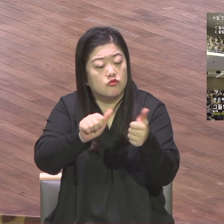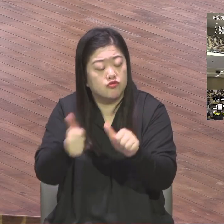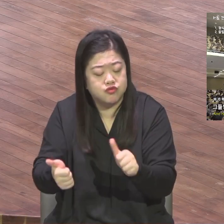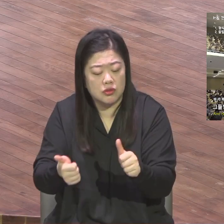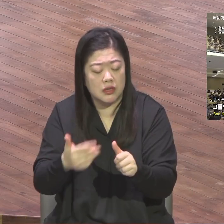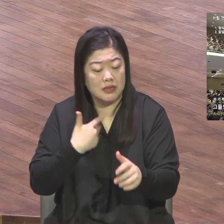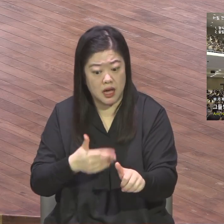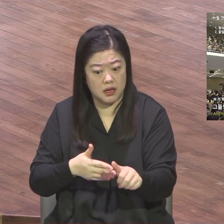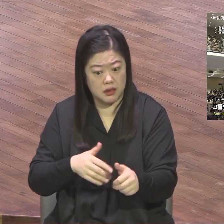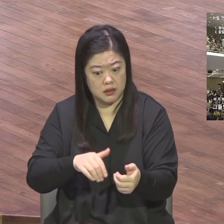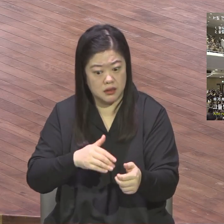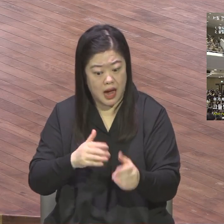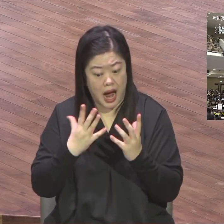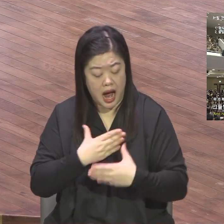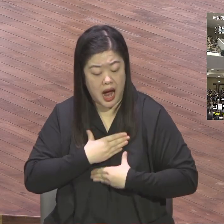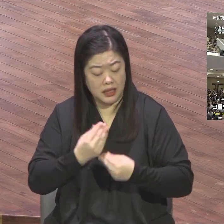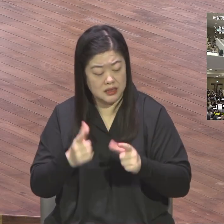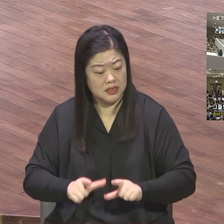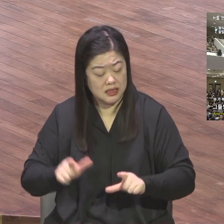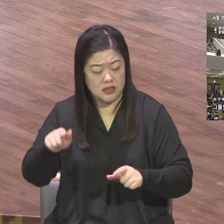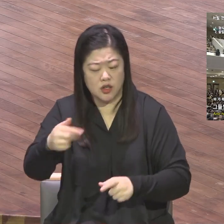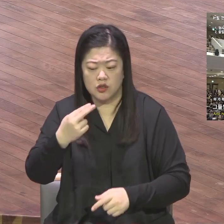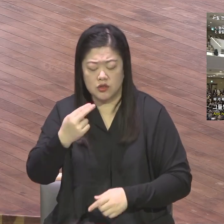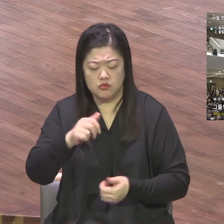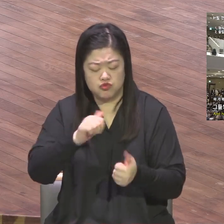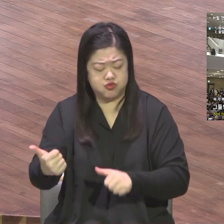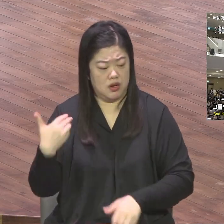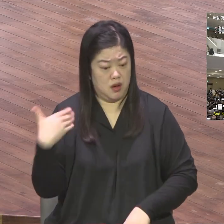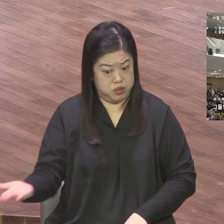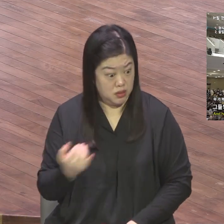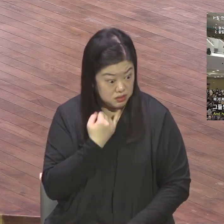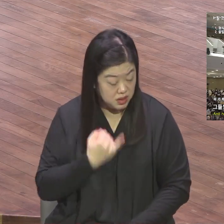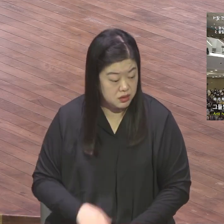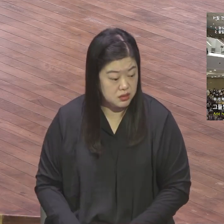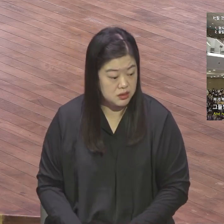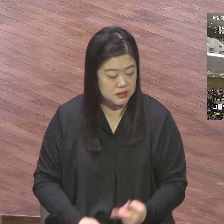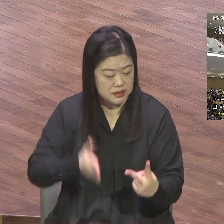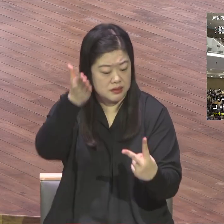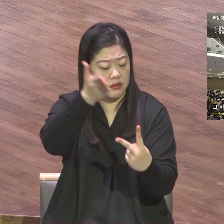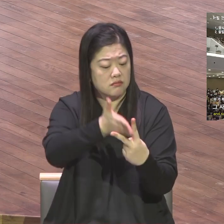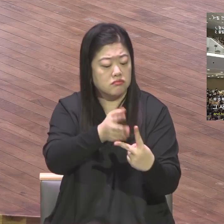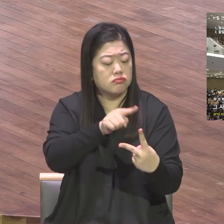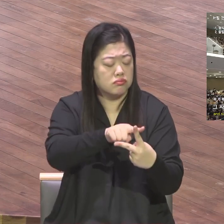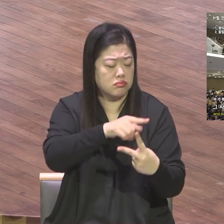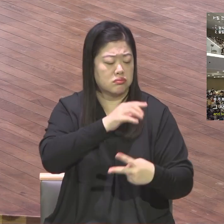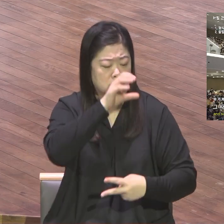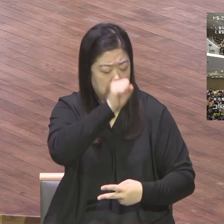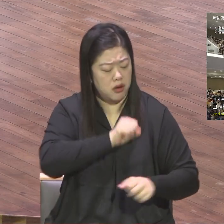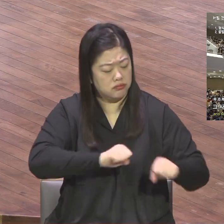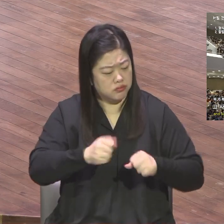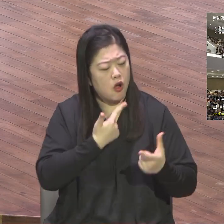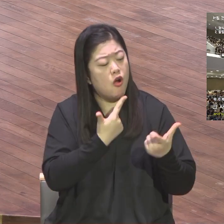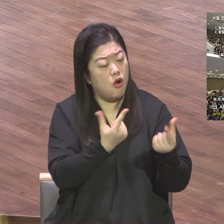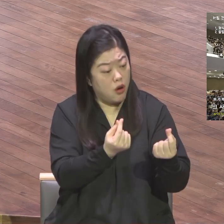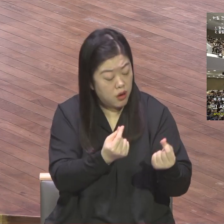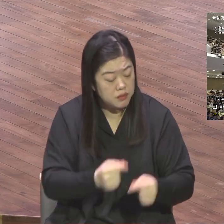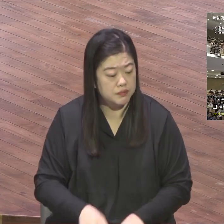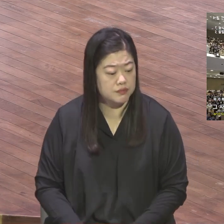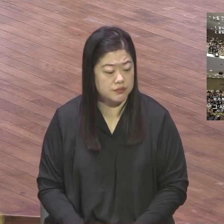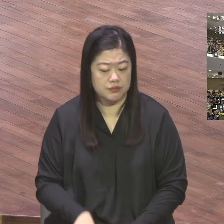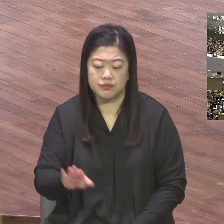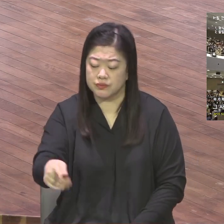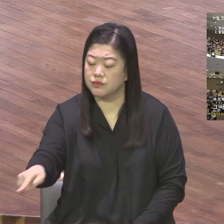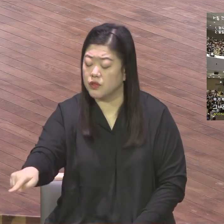잠잠하거늘 그들의 마음이 완악함을 탄식하사 노하심으로 그들을 둘러보시고 그 사람에게 이르시되 너